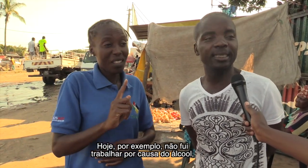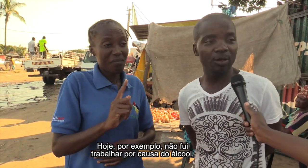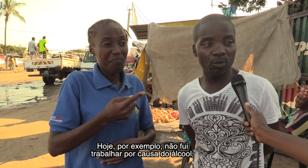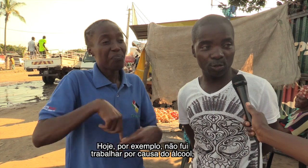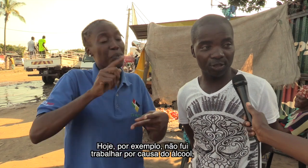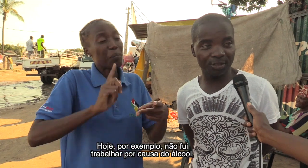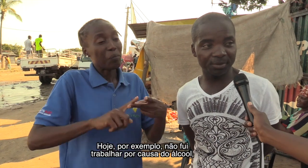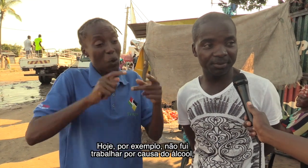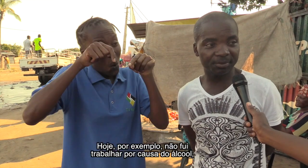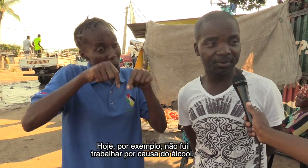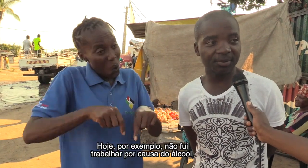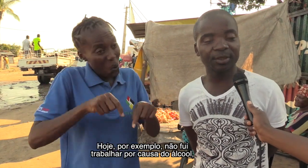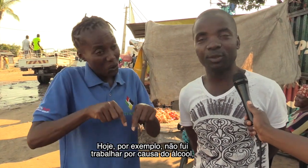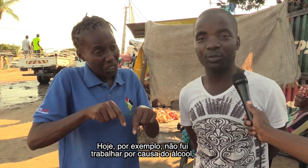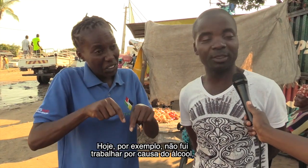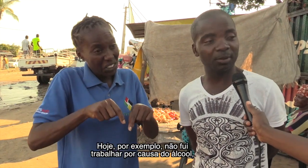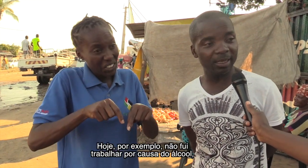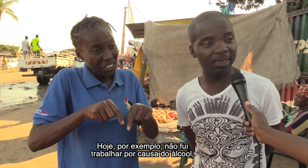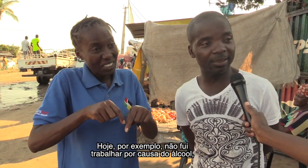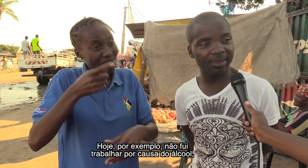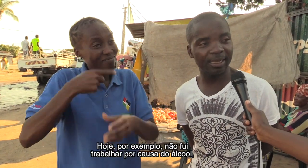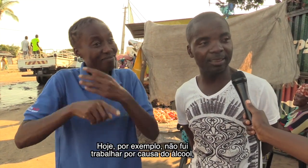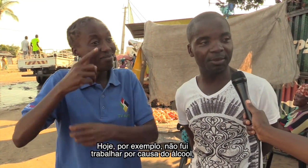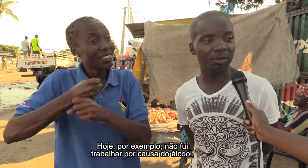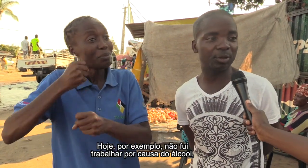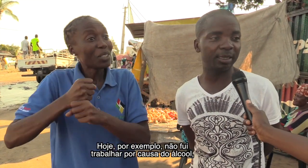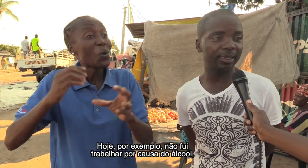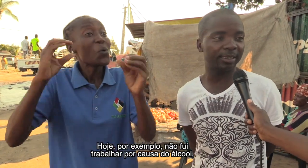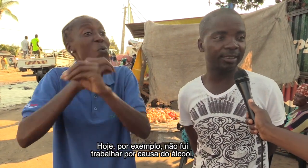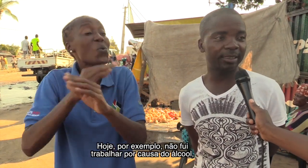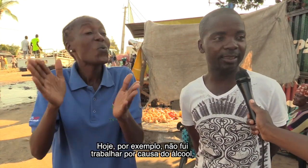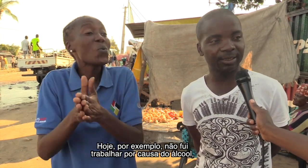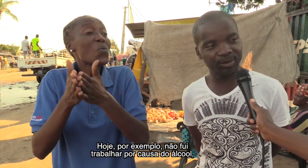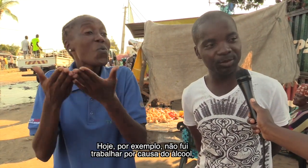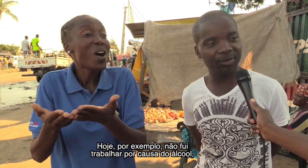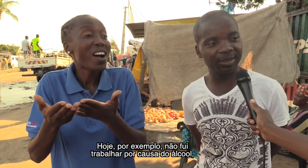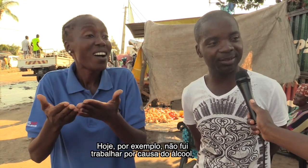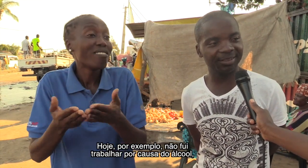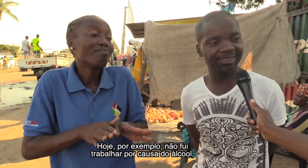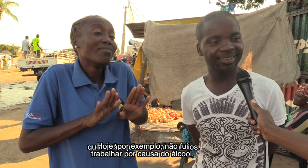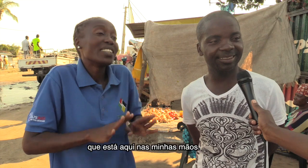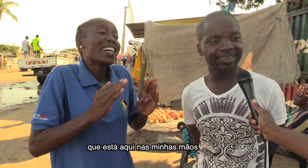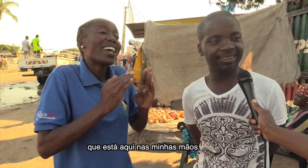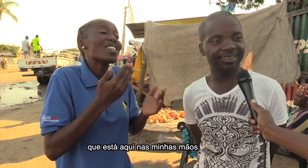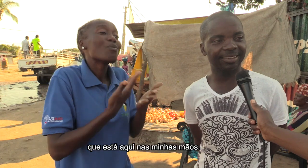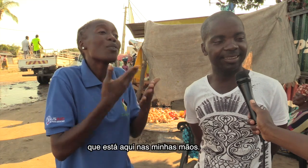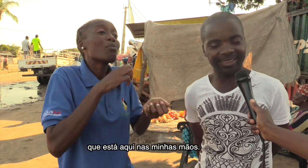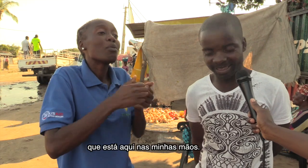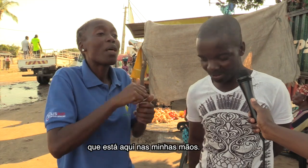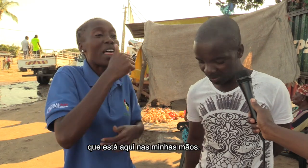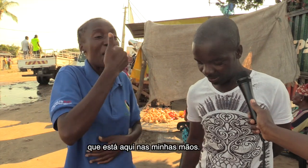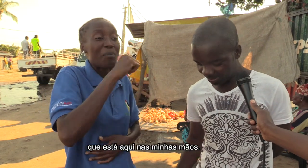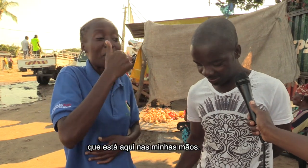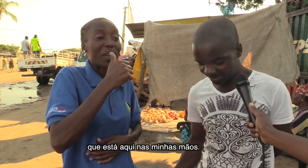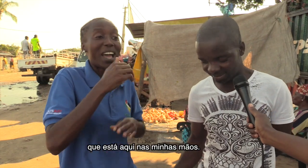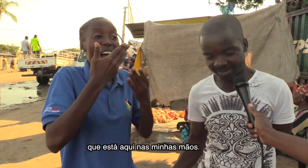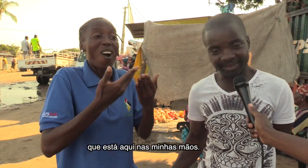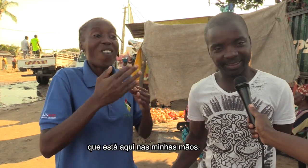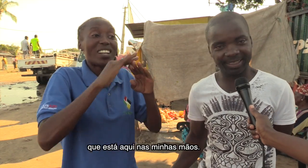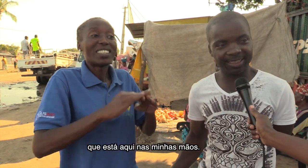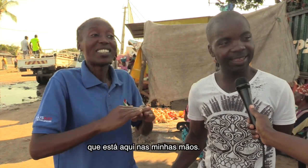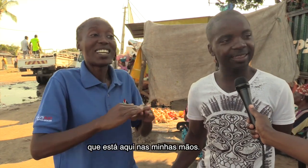Que nem hoje, não fui trabalhar através do que? Do álcool. Que agora